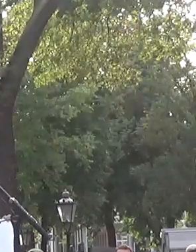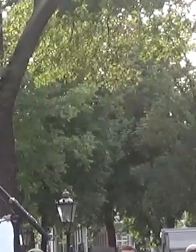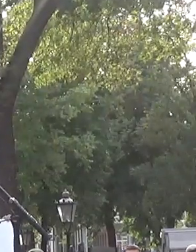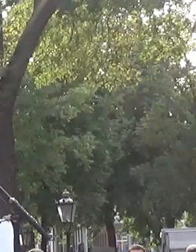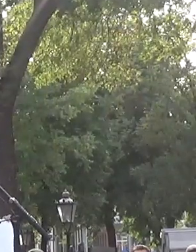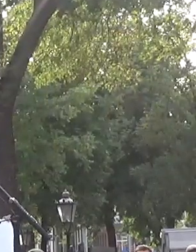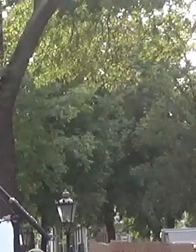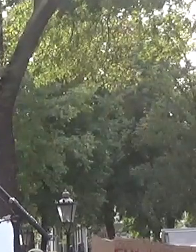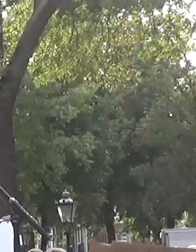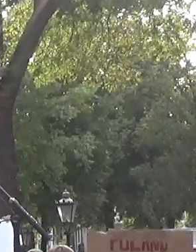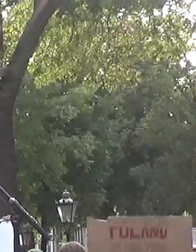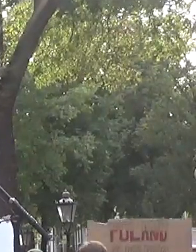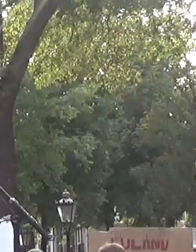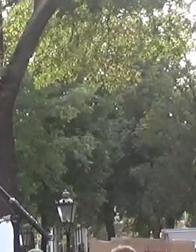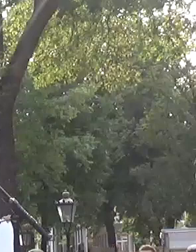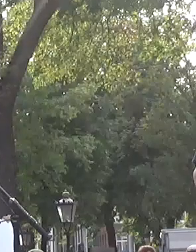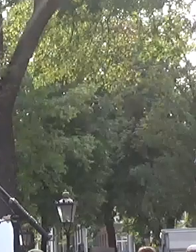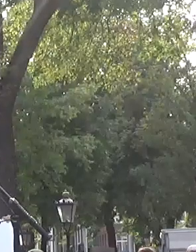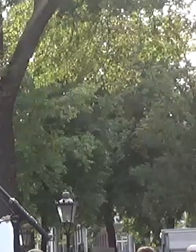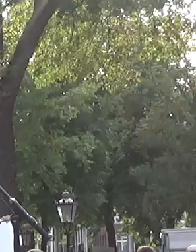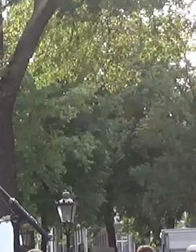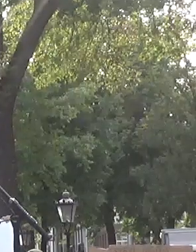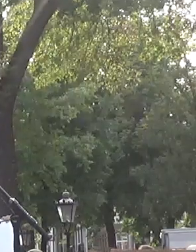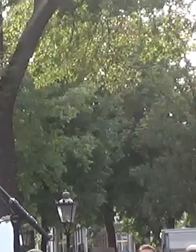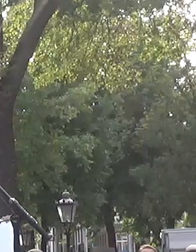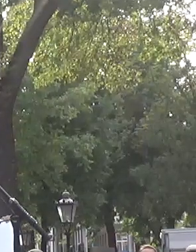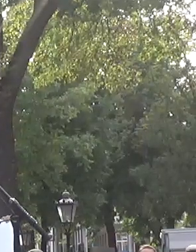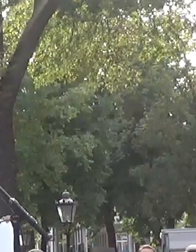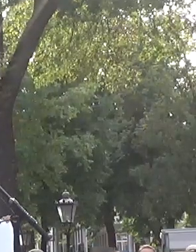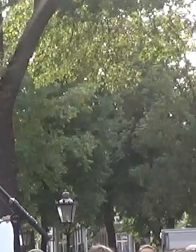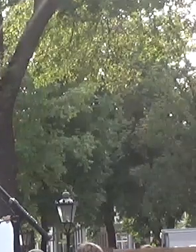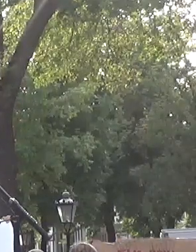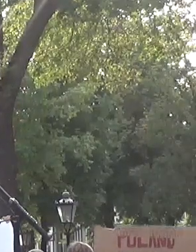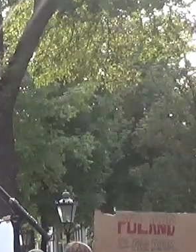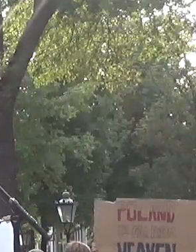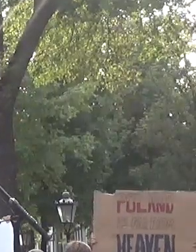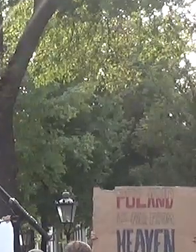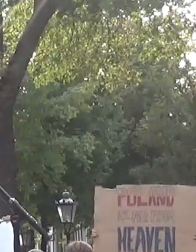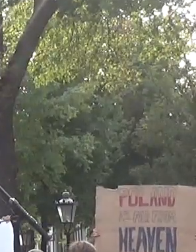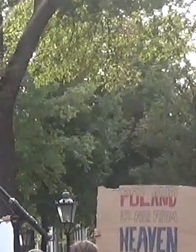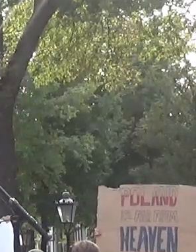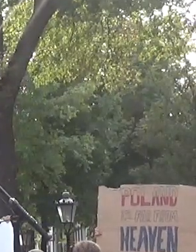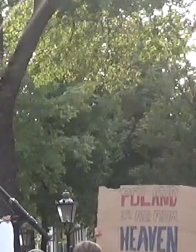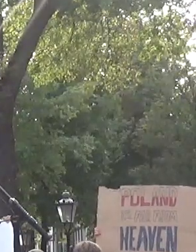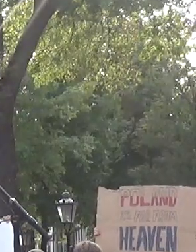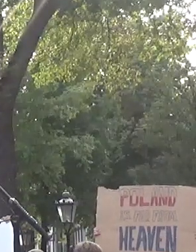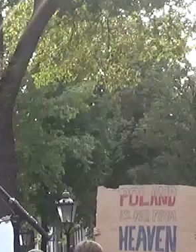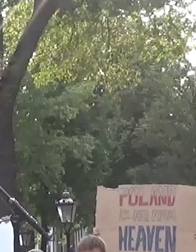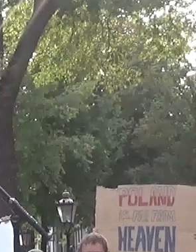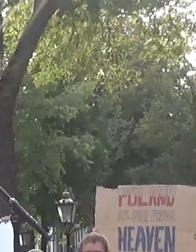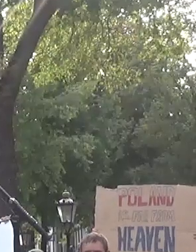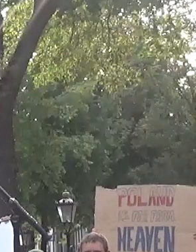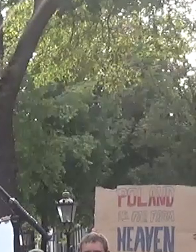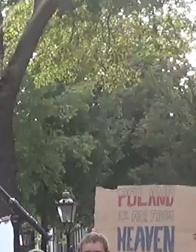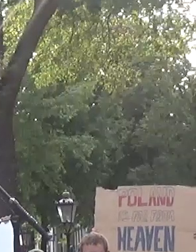Beste mensen, wat is de identiteit van een land waard als je meent zones in te moeten richten waar je eigen mensen niet